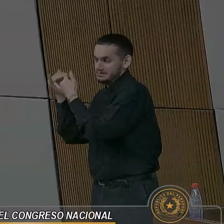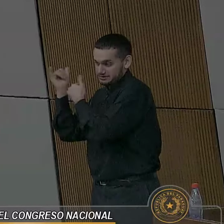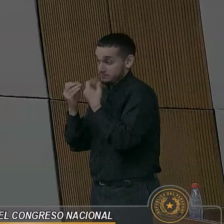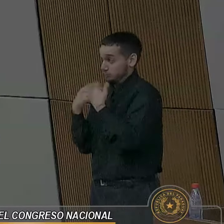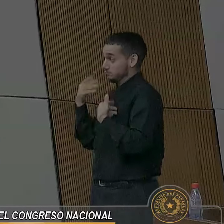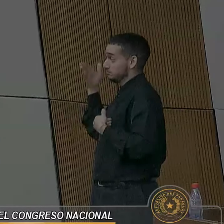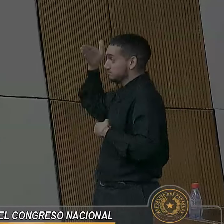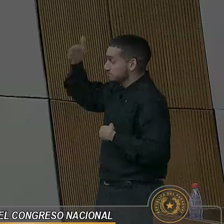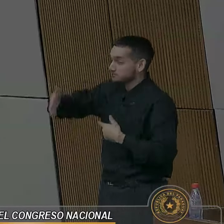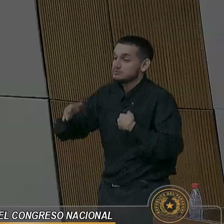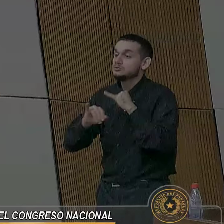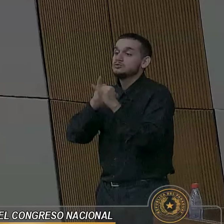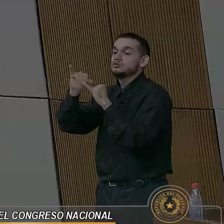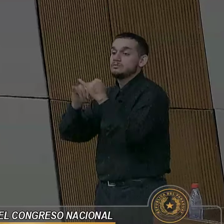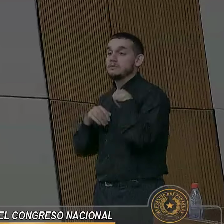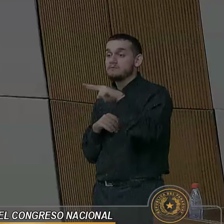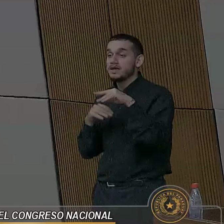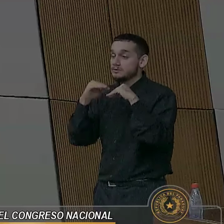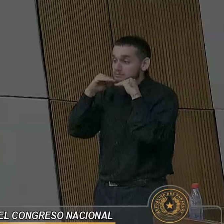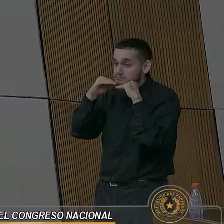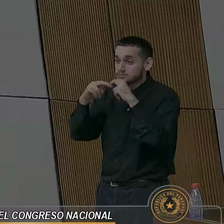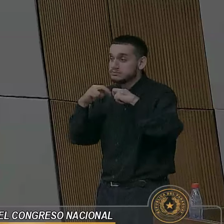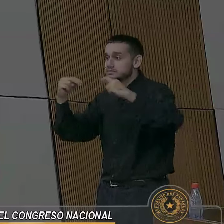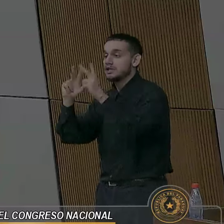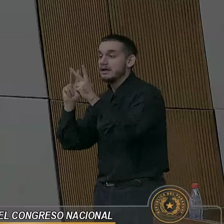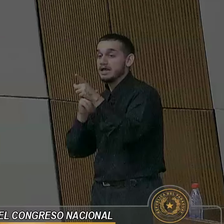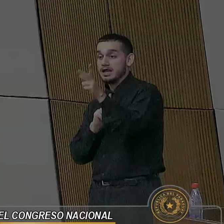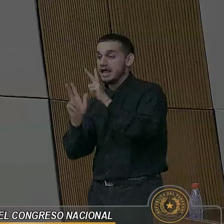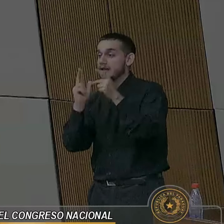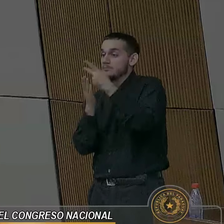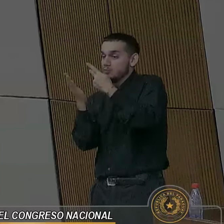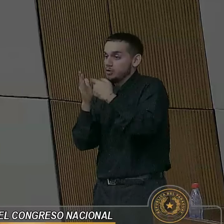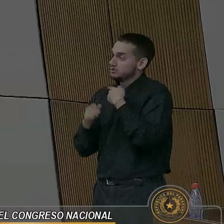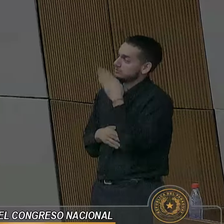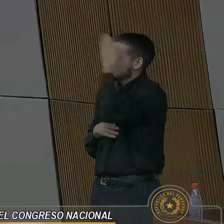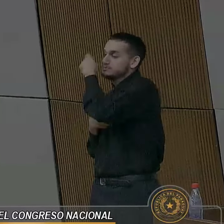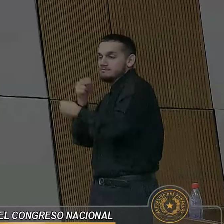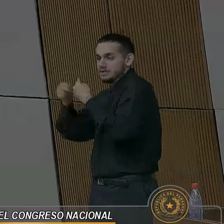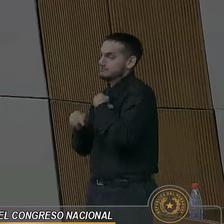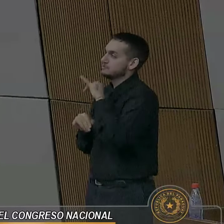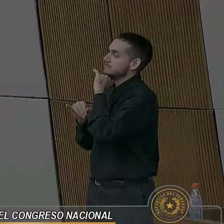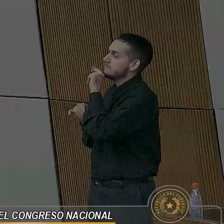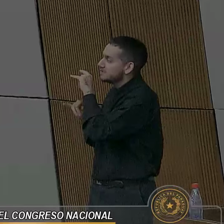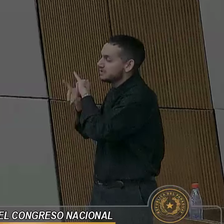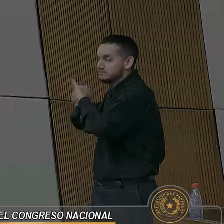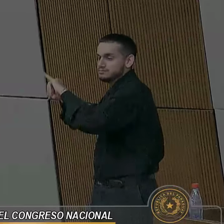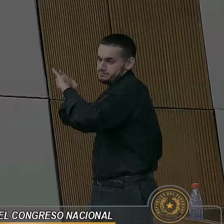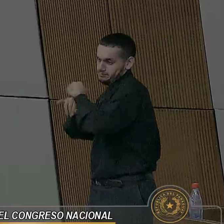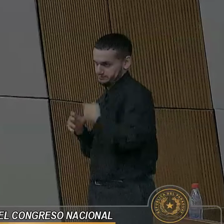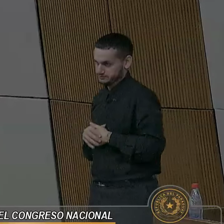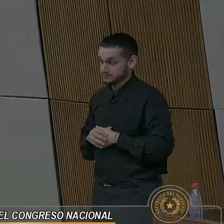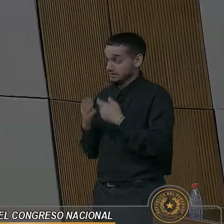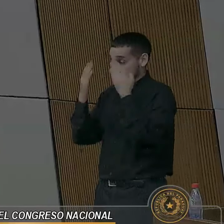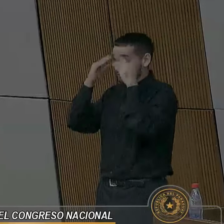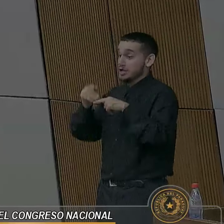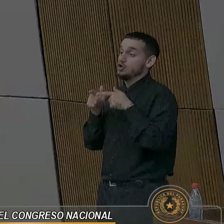a compartir este conversatorio otra vez, ¿verdad? Llevar nuevas propuestas a mi departamento. Gracias a Dios ya ahora no estamos más tan